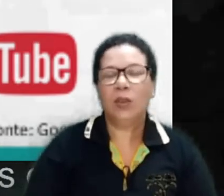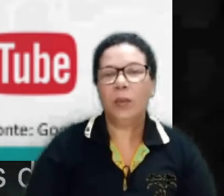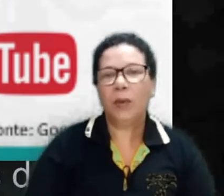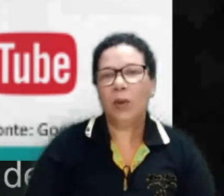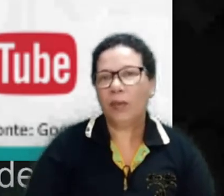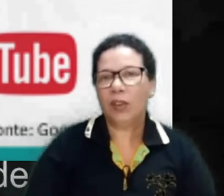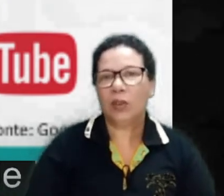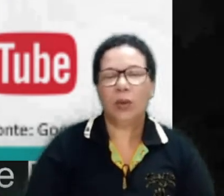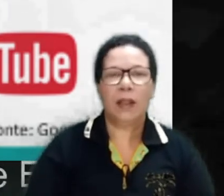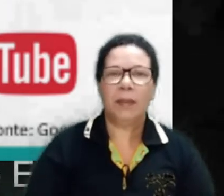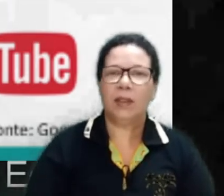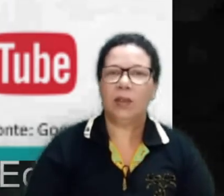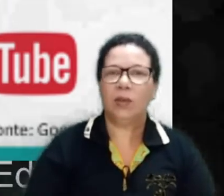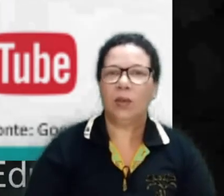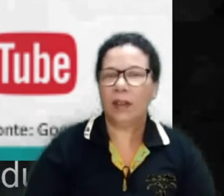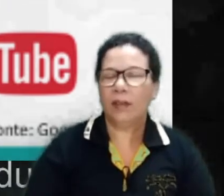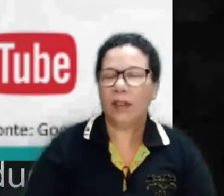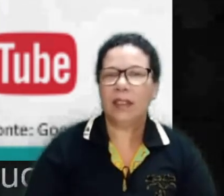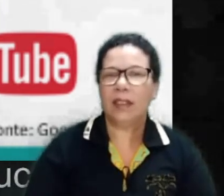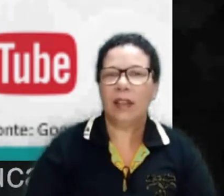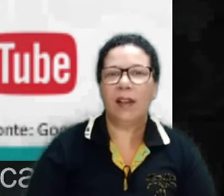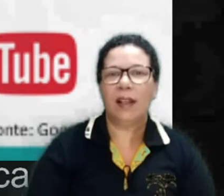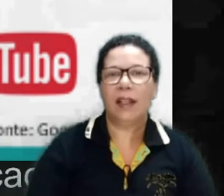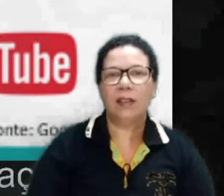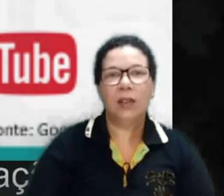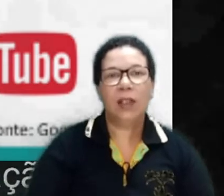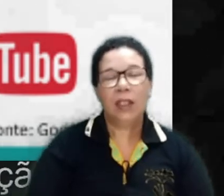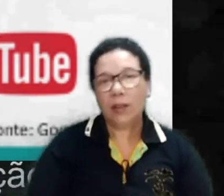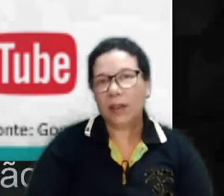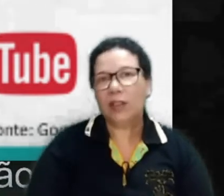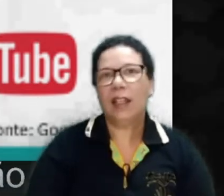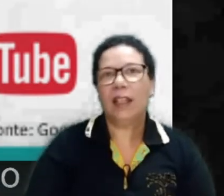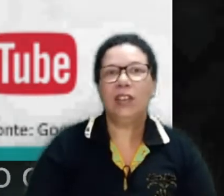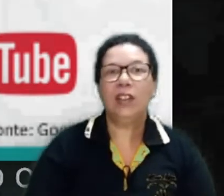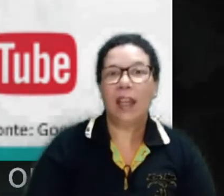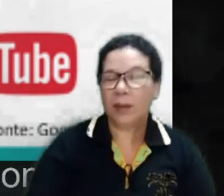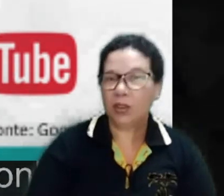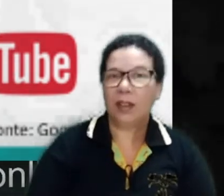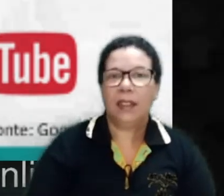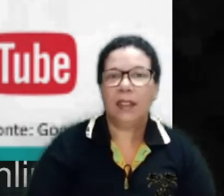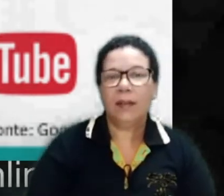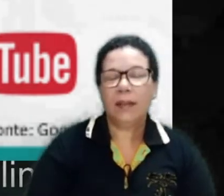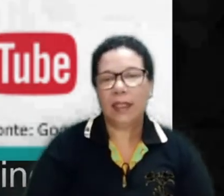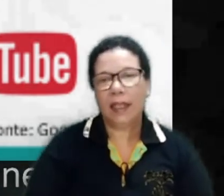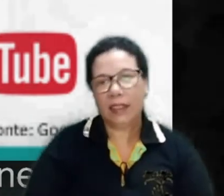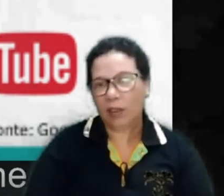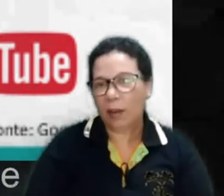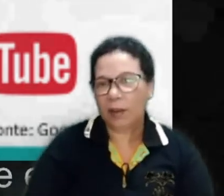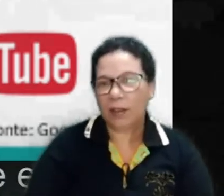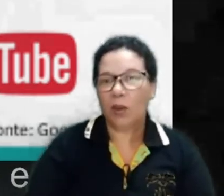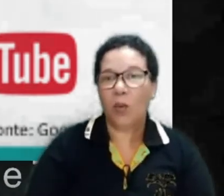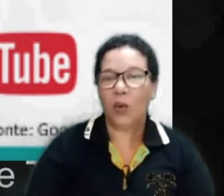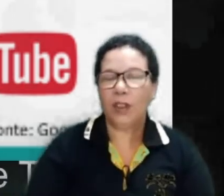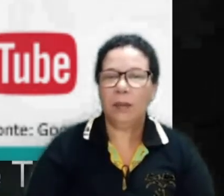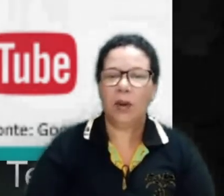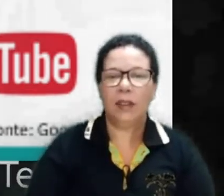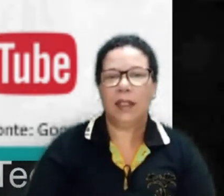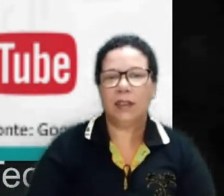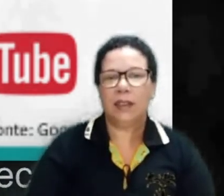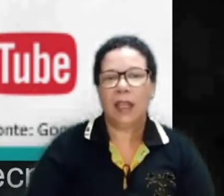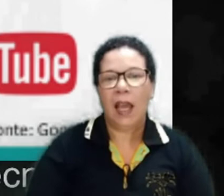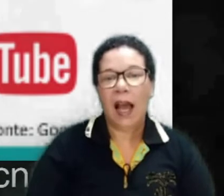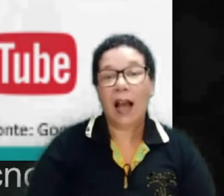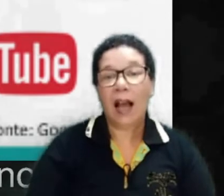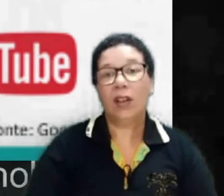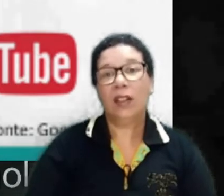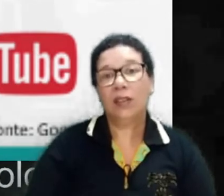janela do professor, da pessoa que vai estar falando, e uma janela de intérprete também. Então, assim, essas ferramentas são muito